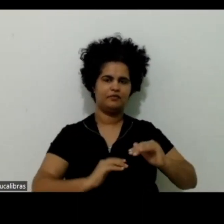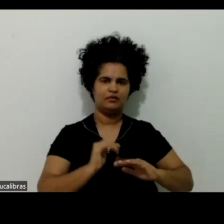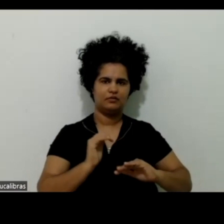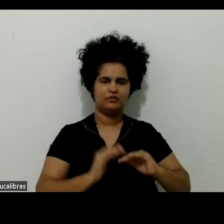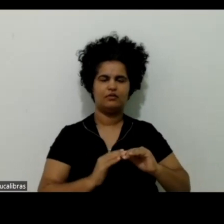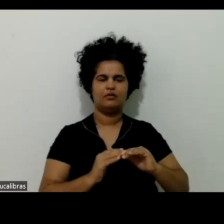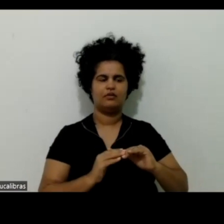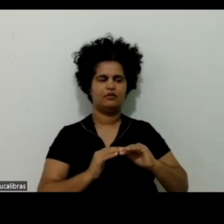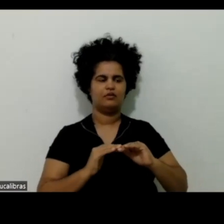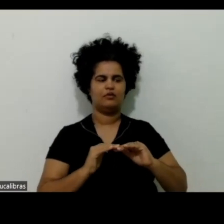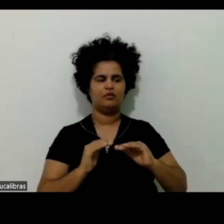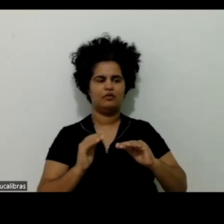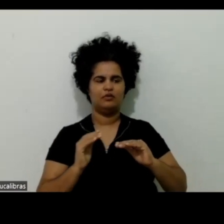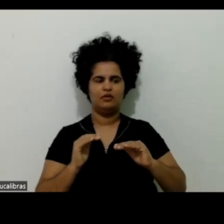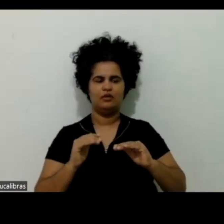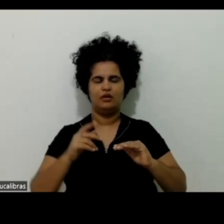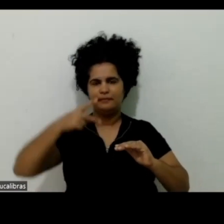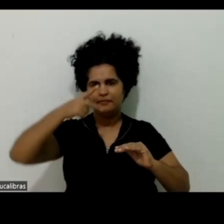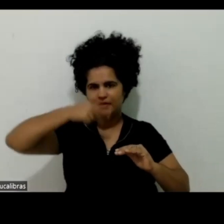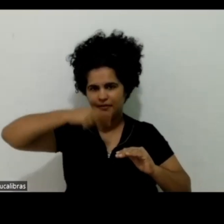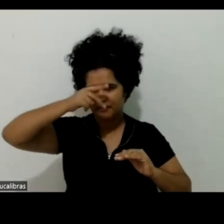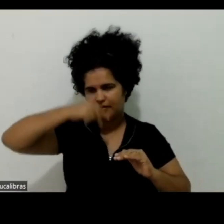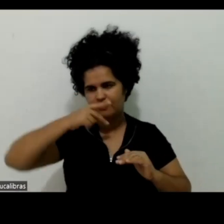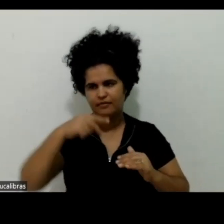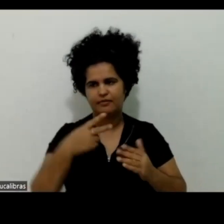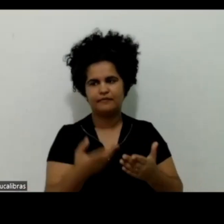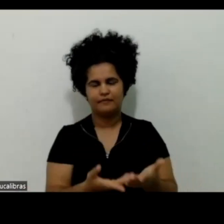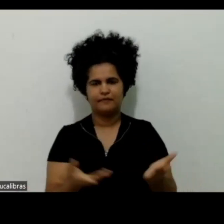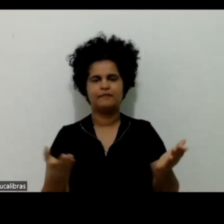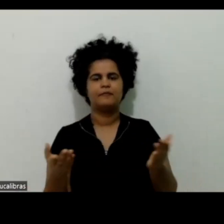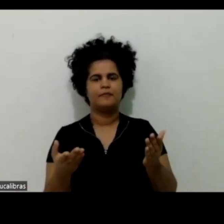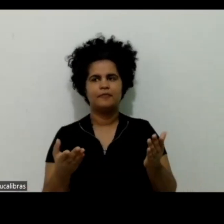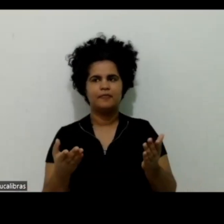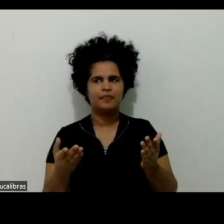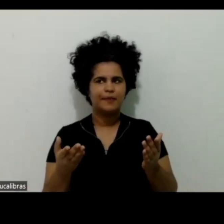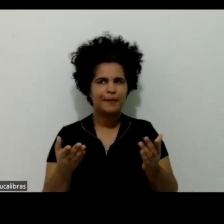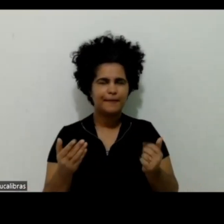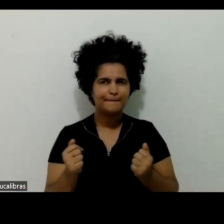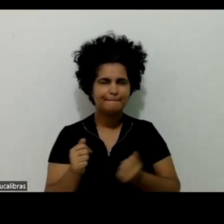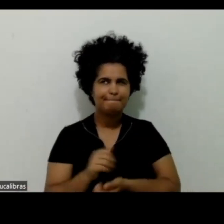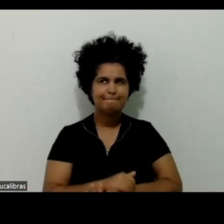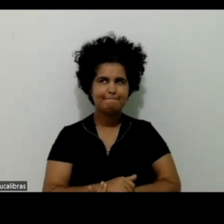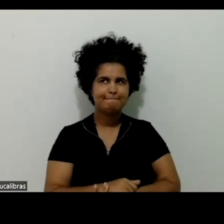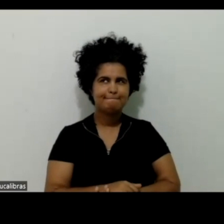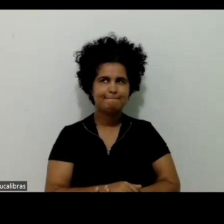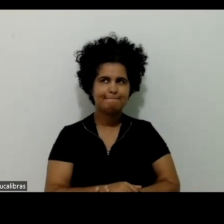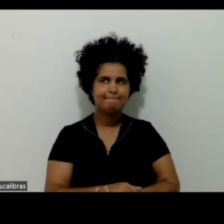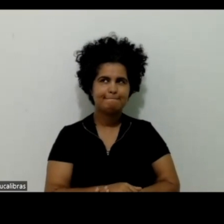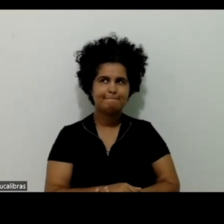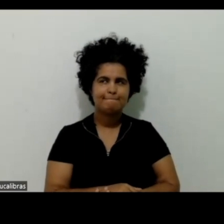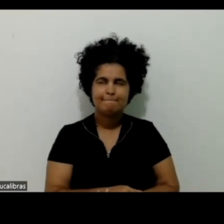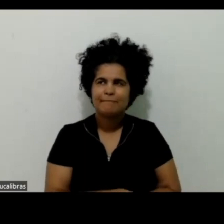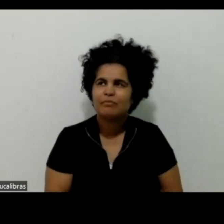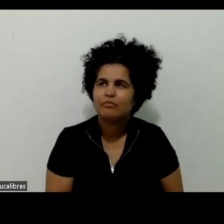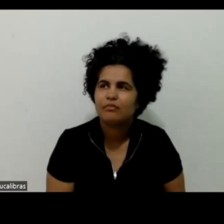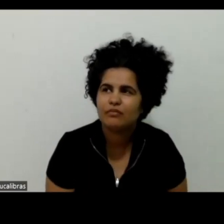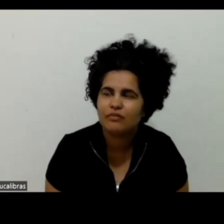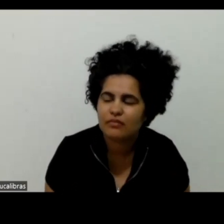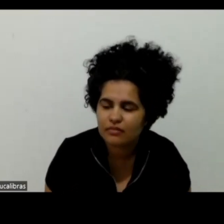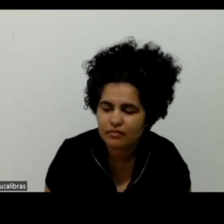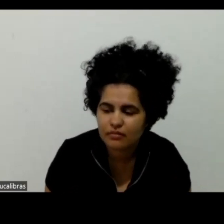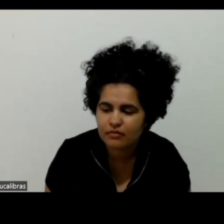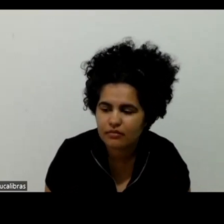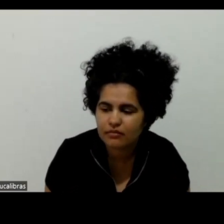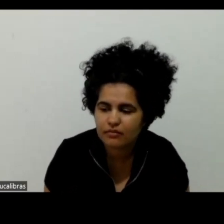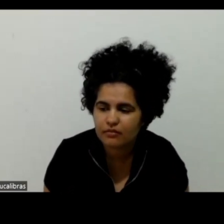tem contribuições importantíssimas. Tem um texto, inclusive, muito conhecido, né, da Márcia Eurico, O assistente social no enfrentamento do racismo institucional, enfim.